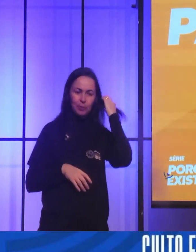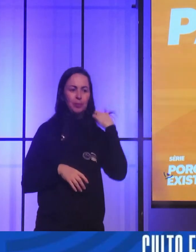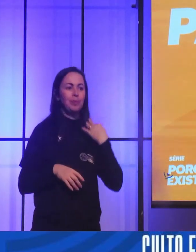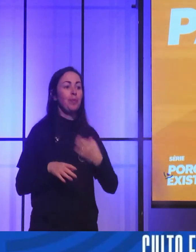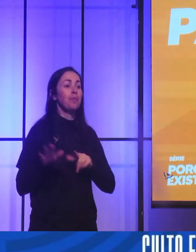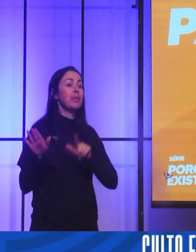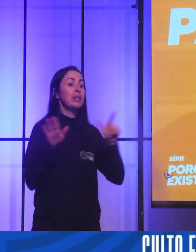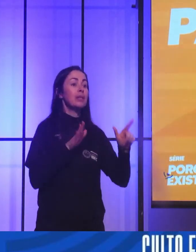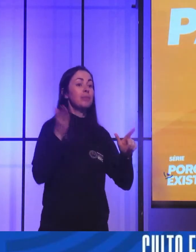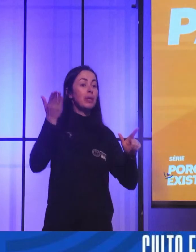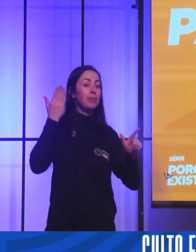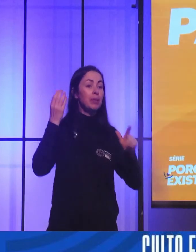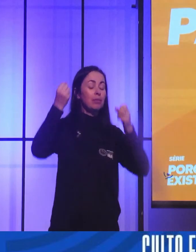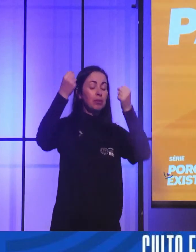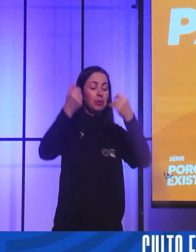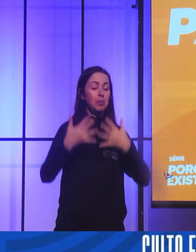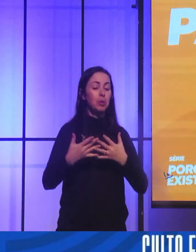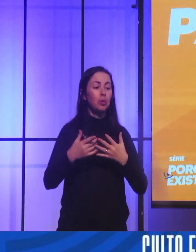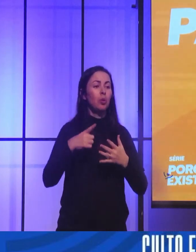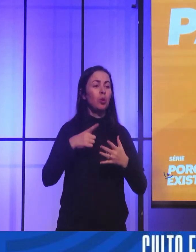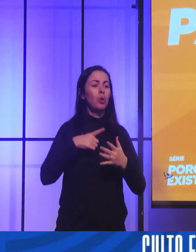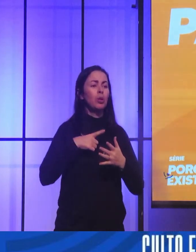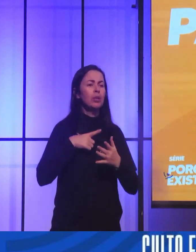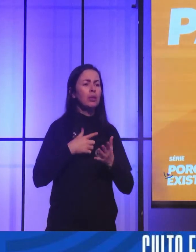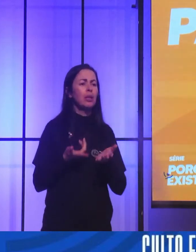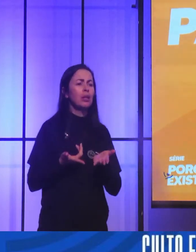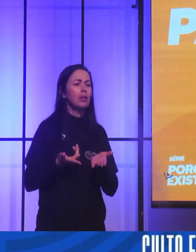Semana passada eu falei de um formulário,